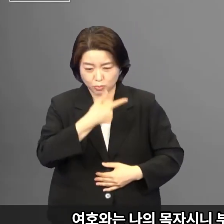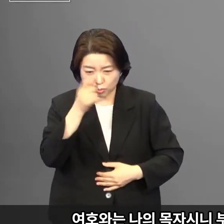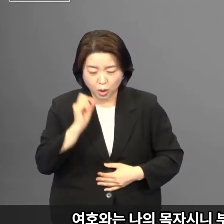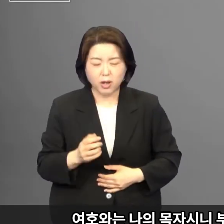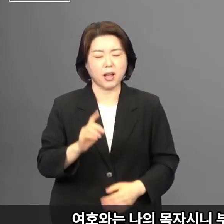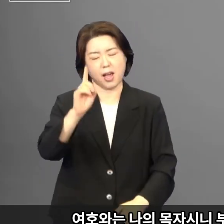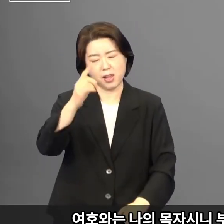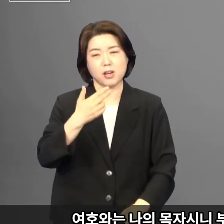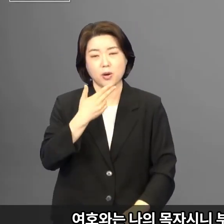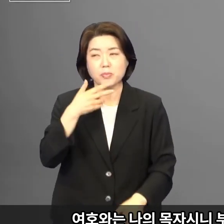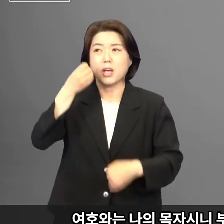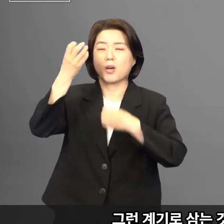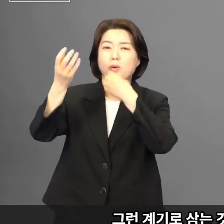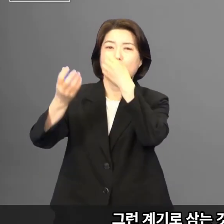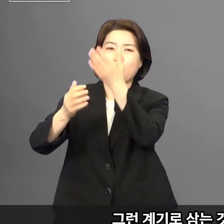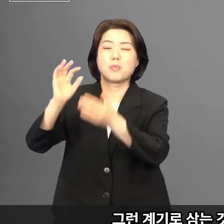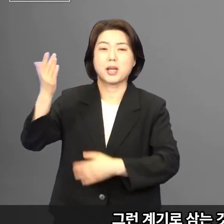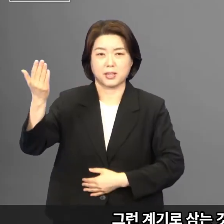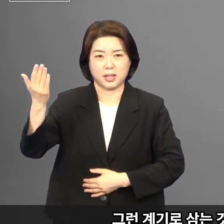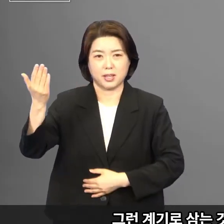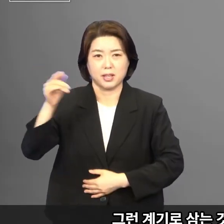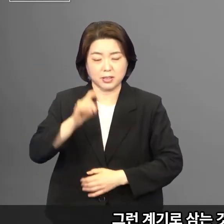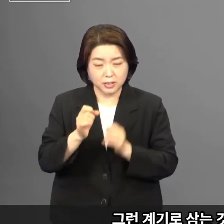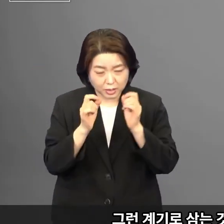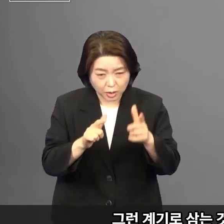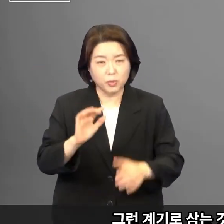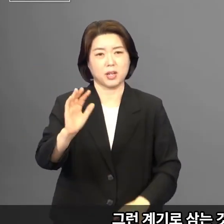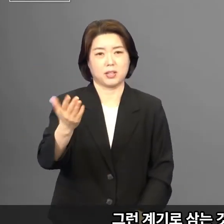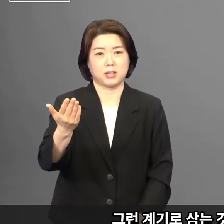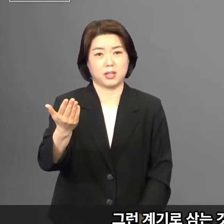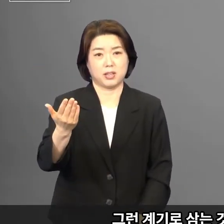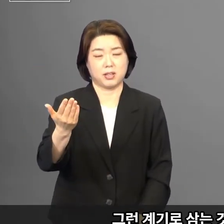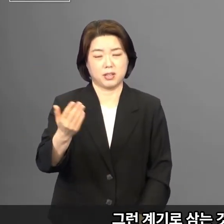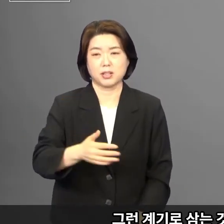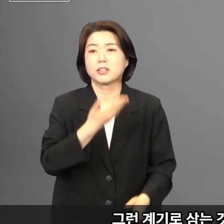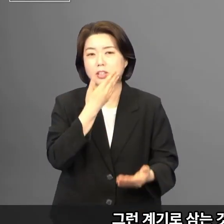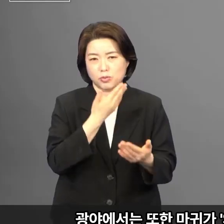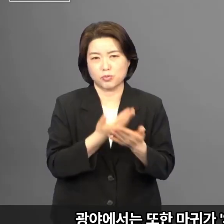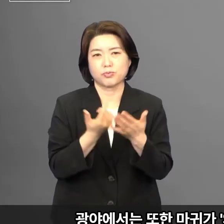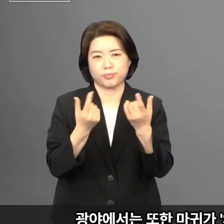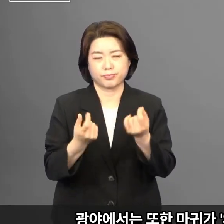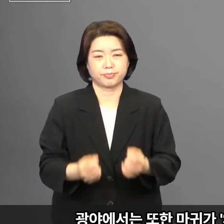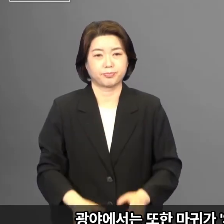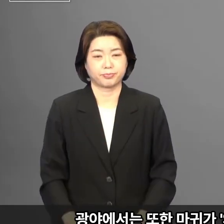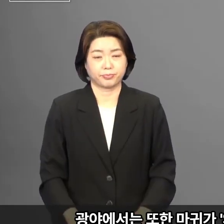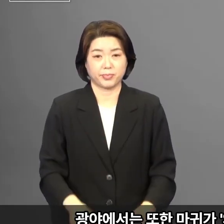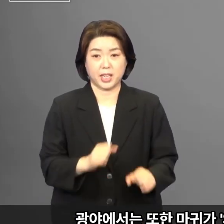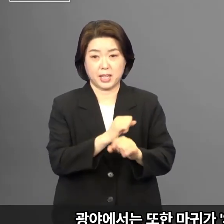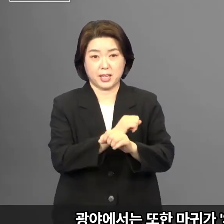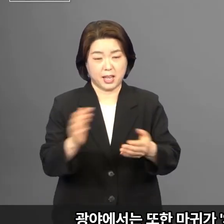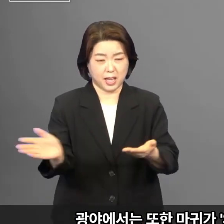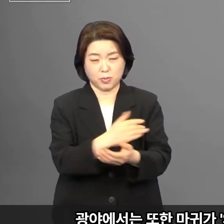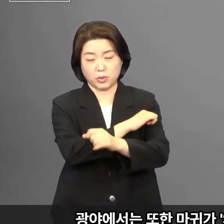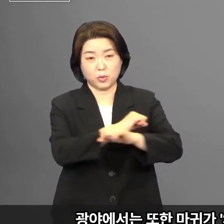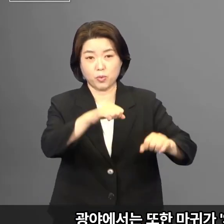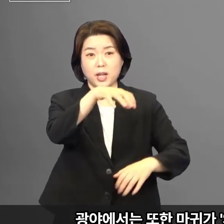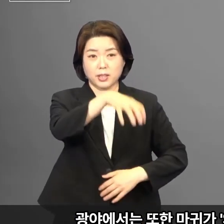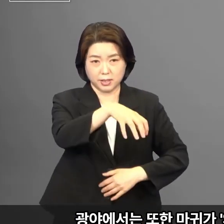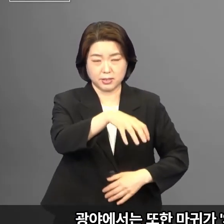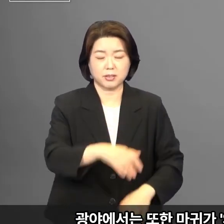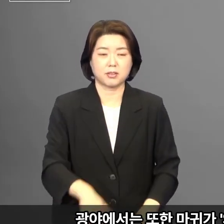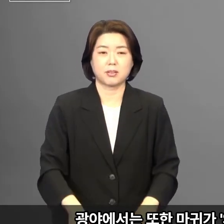없습니다 라고 고백하는 그런 계기를 삼는 것이 굉장히 중요한 거예요. 광야에서는요, 또한